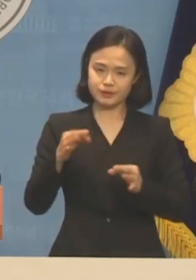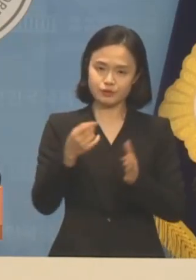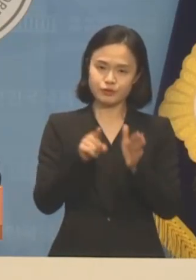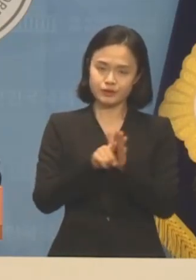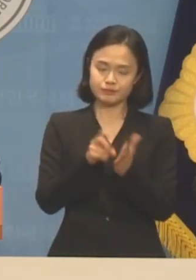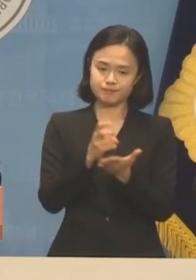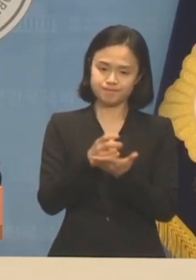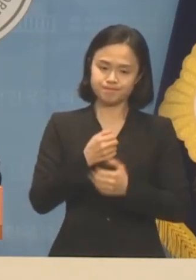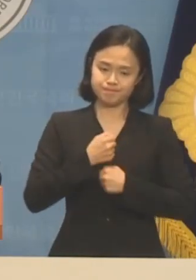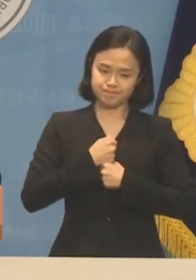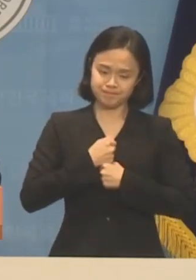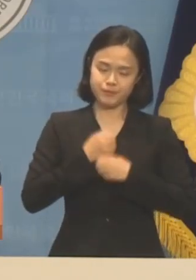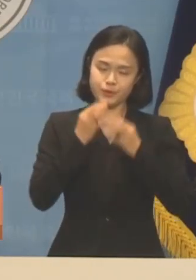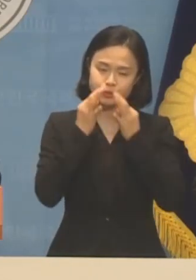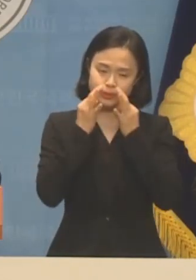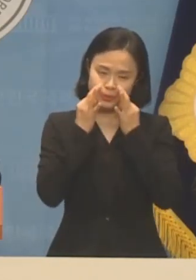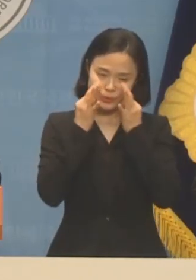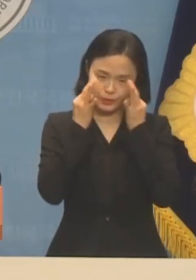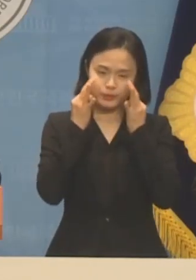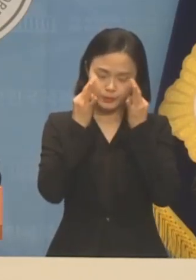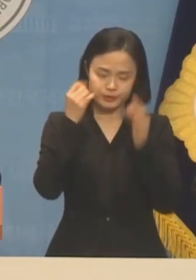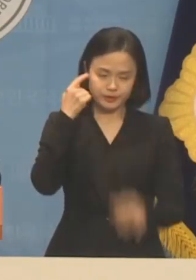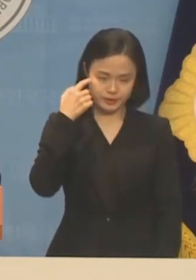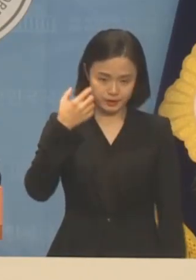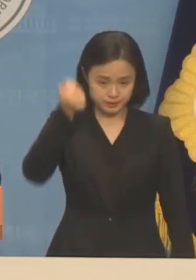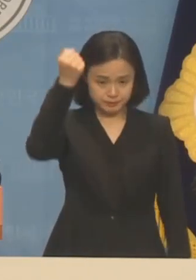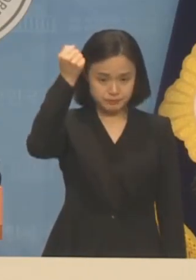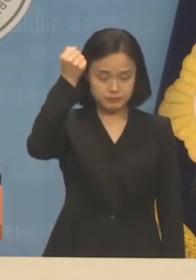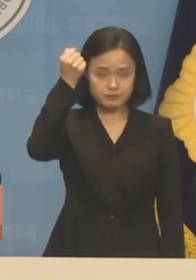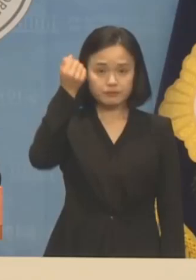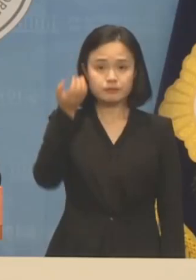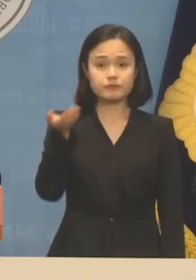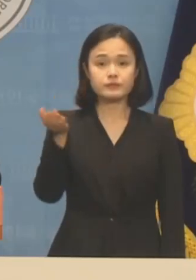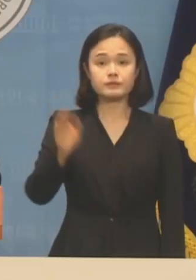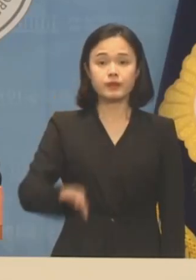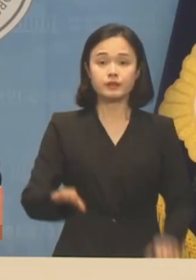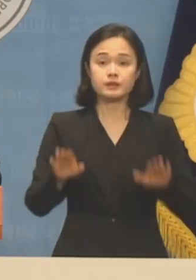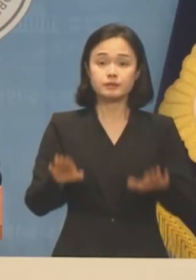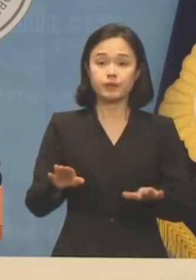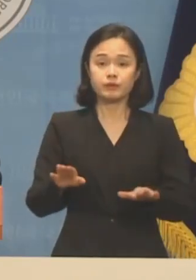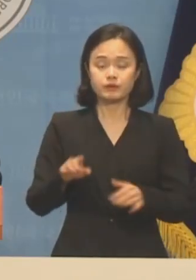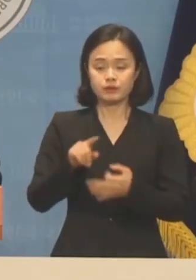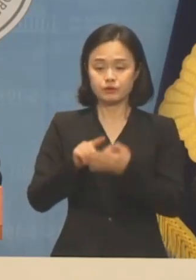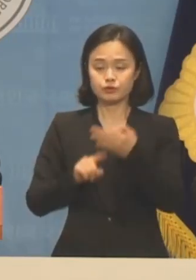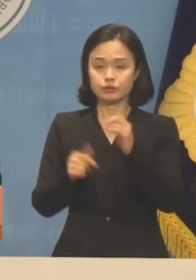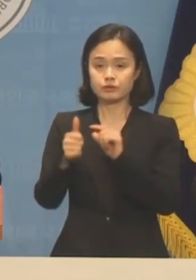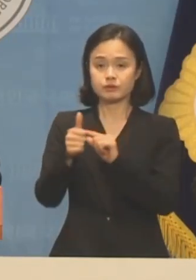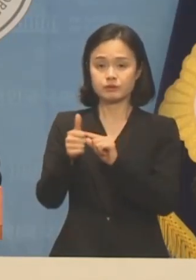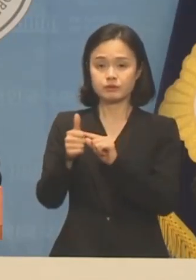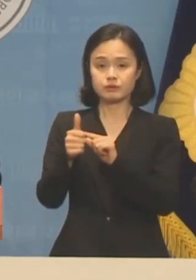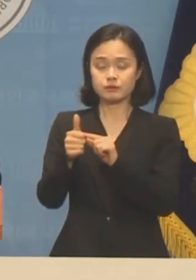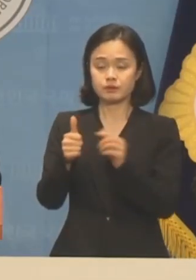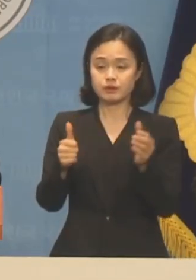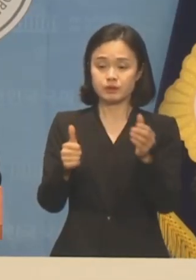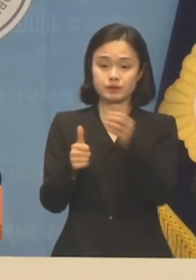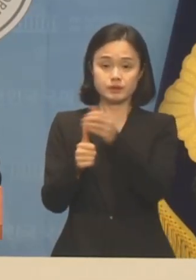기대했습니다. 그러나 이번 윤석열 체포 과정에서 최상목